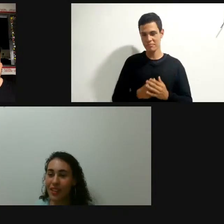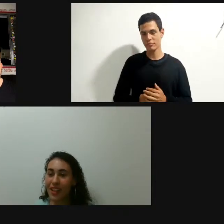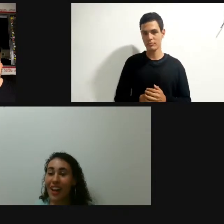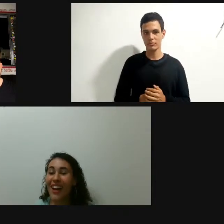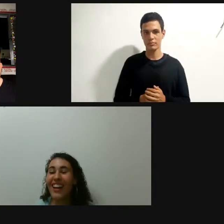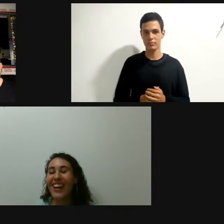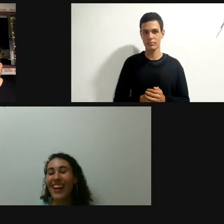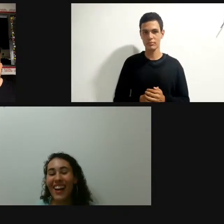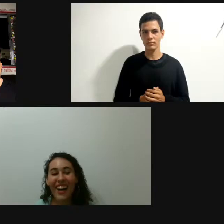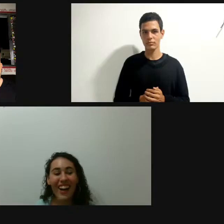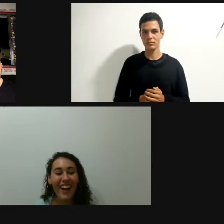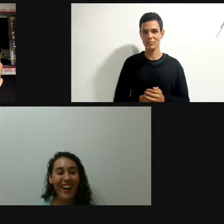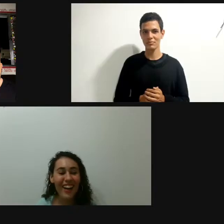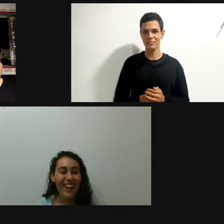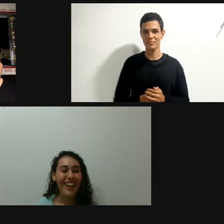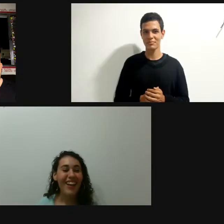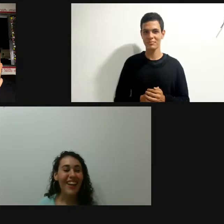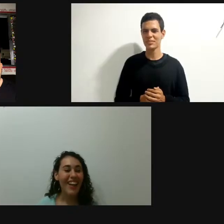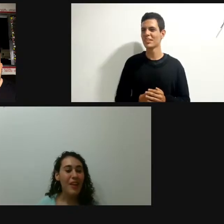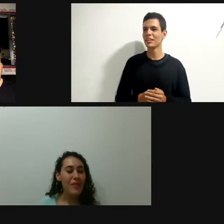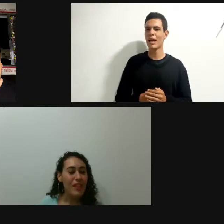Eu acho que são todos seus amigos, conhecidos.